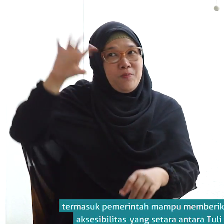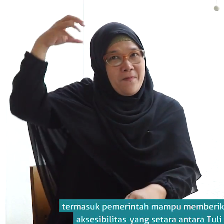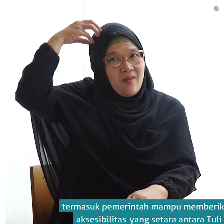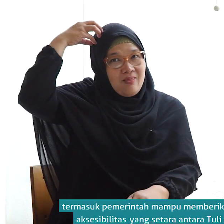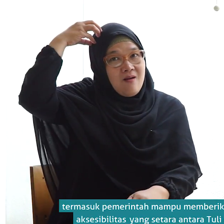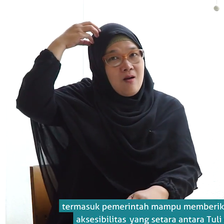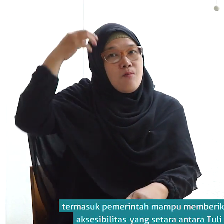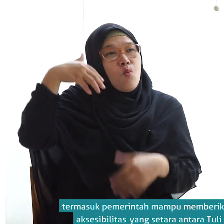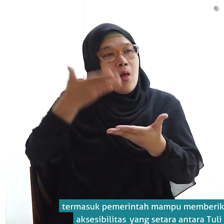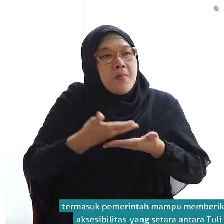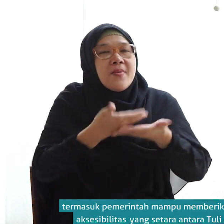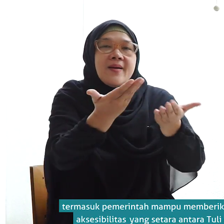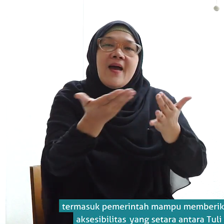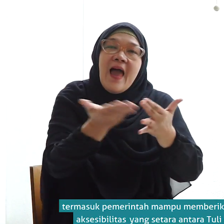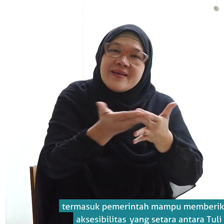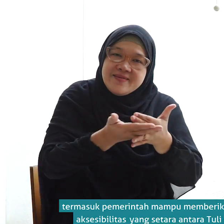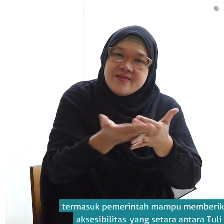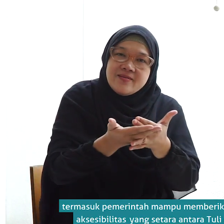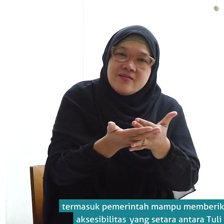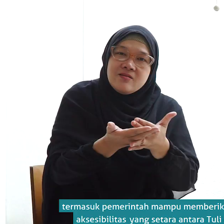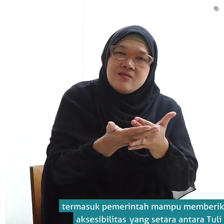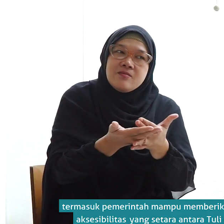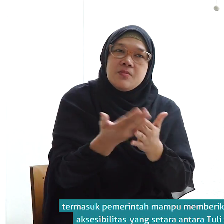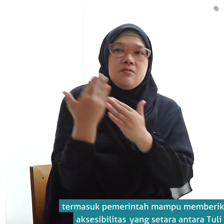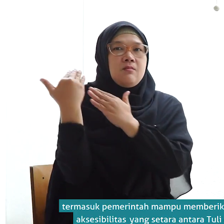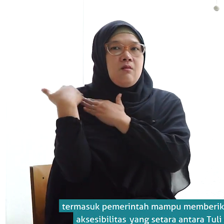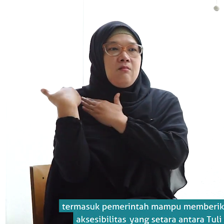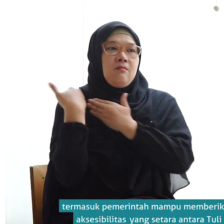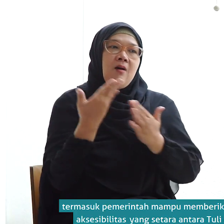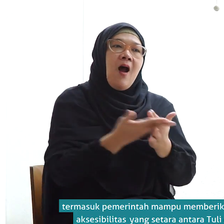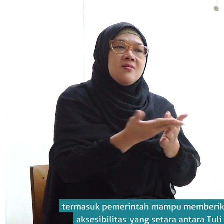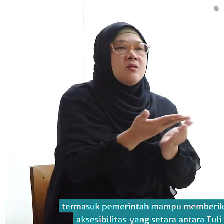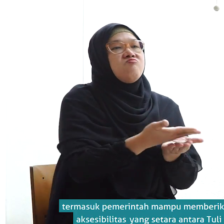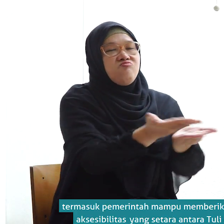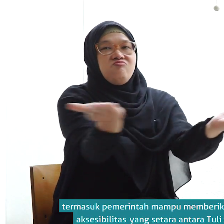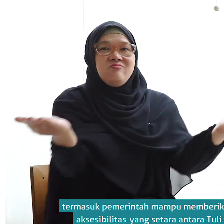Termasuk pemerintah mampu memberikan layanan berupa aksesibilitas yang setara antara tuli dan dengar.